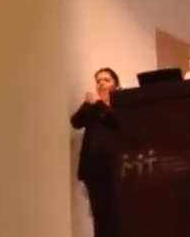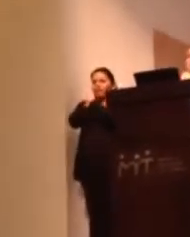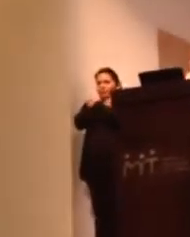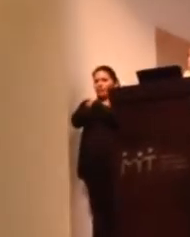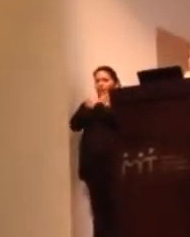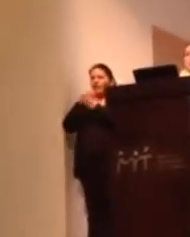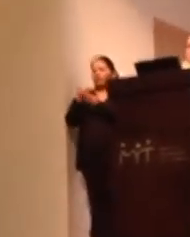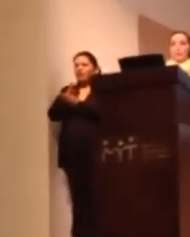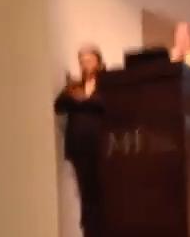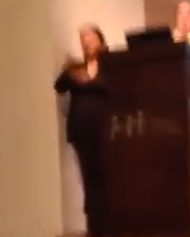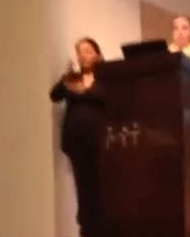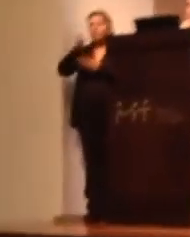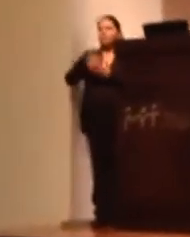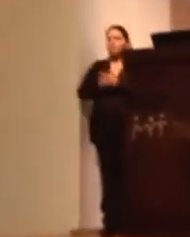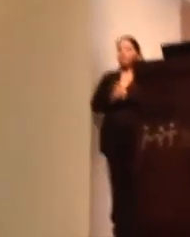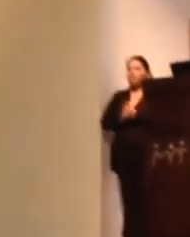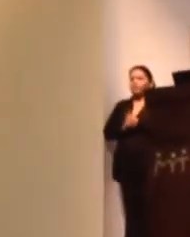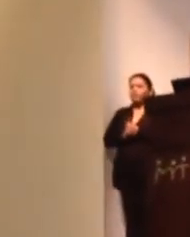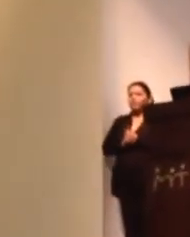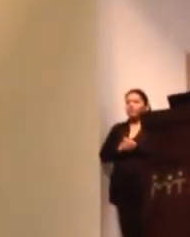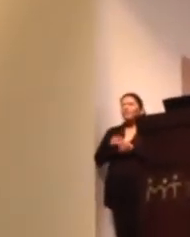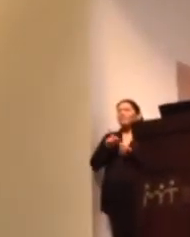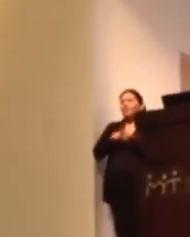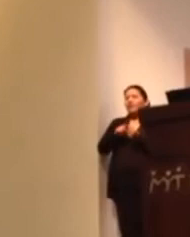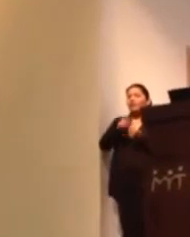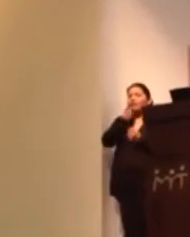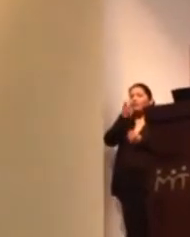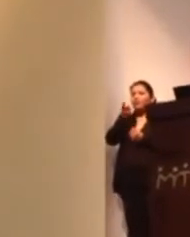así? ¿Quién dijo?